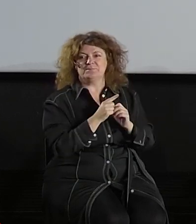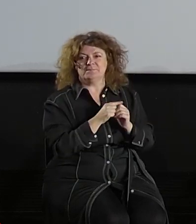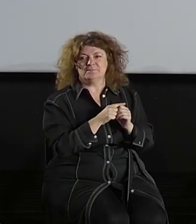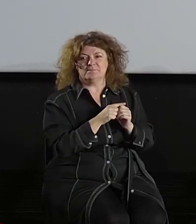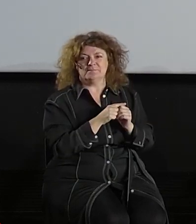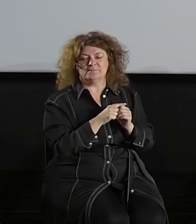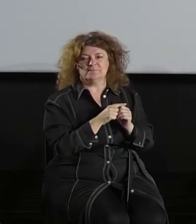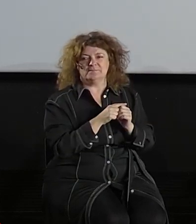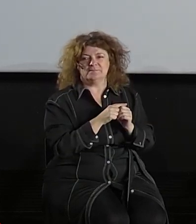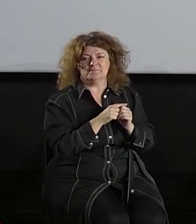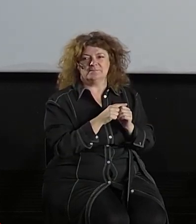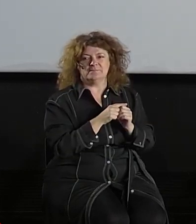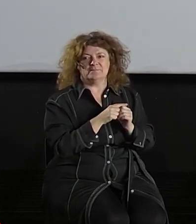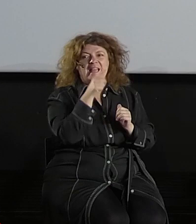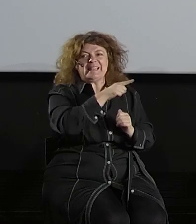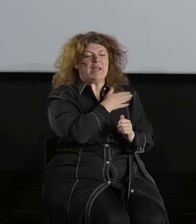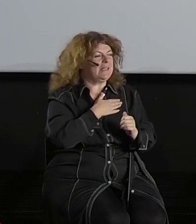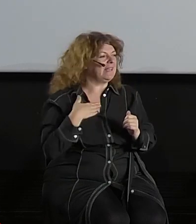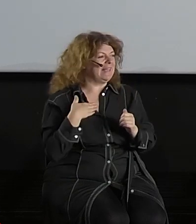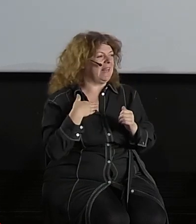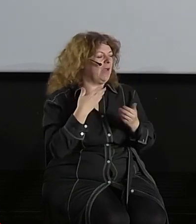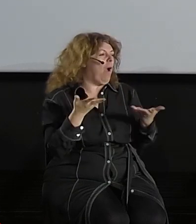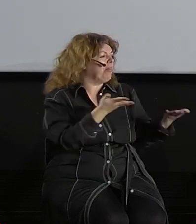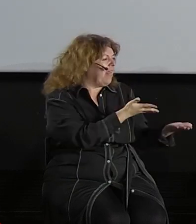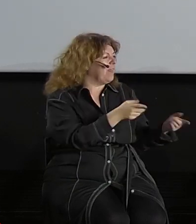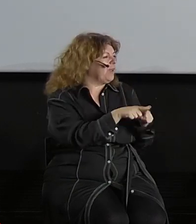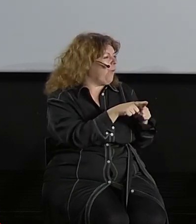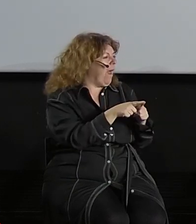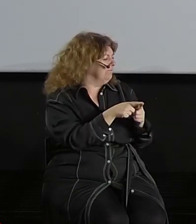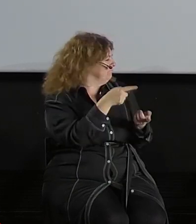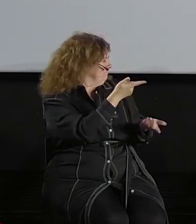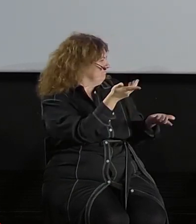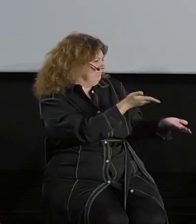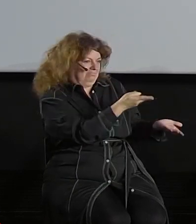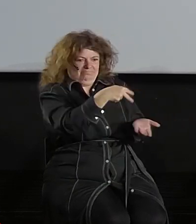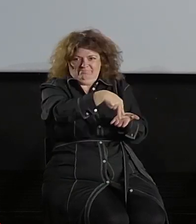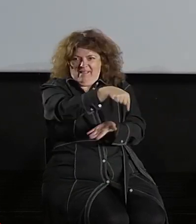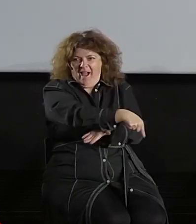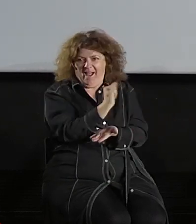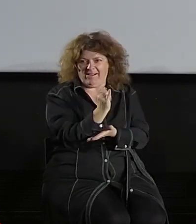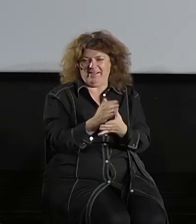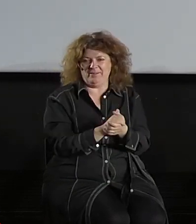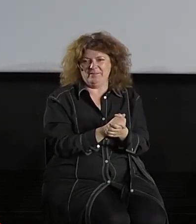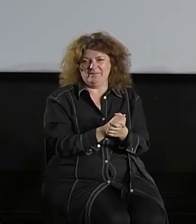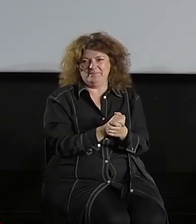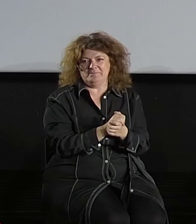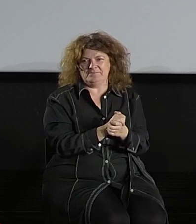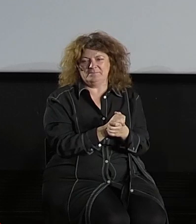también poner o cederle un poco la presencia y y el y cierto